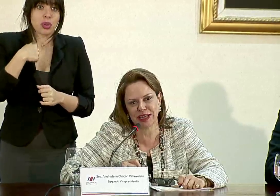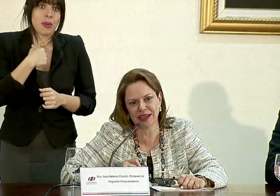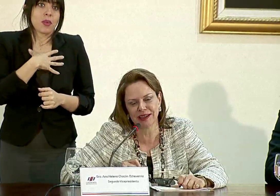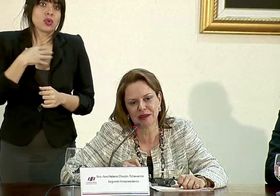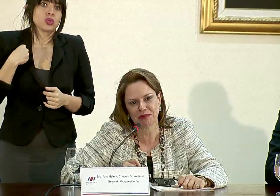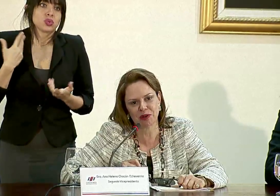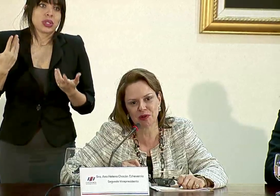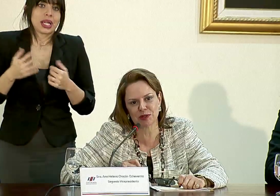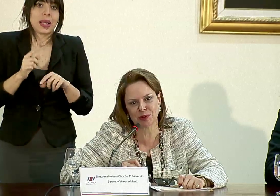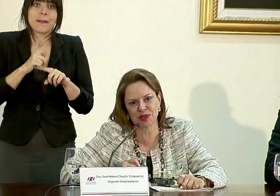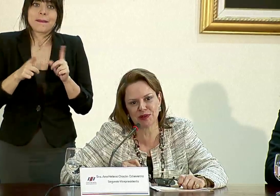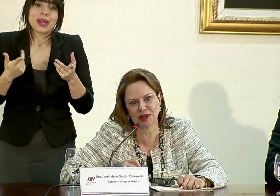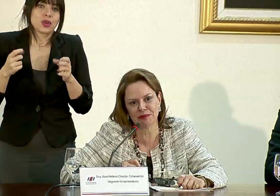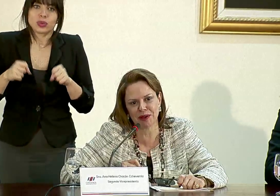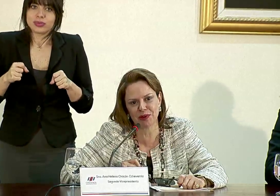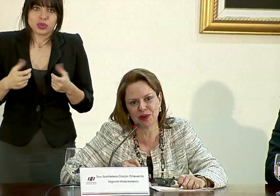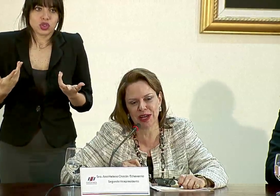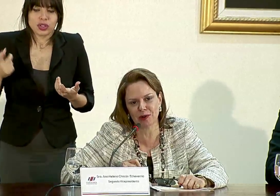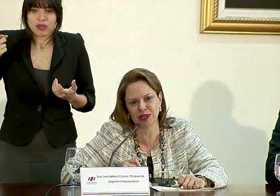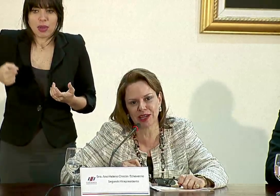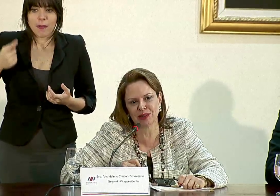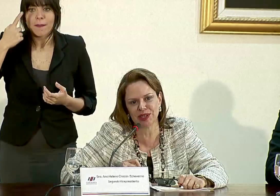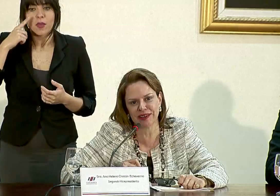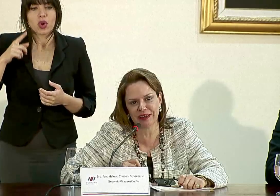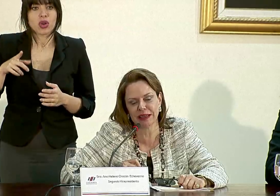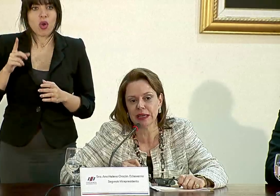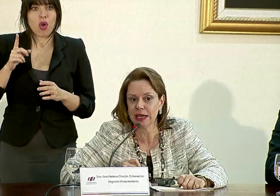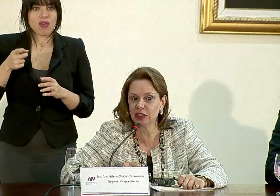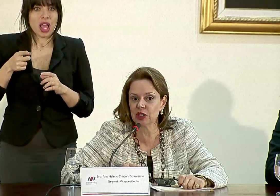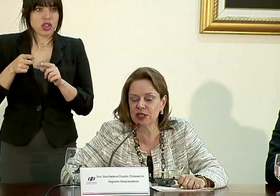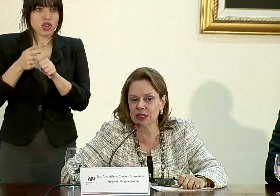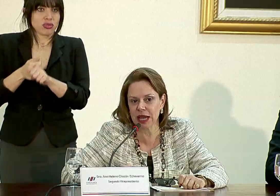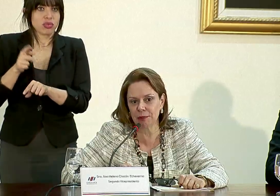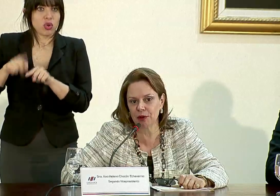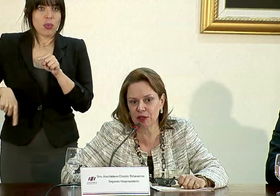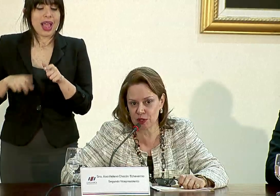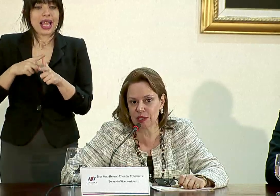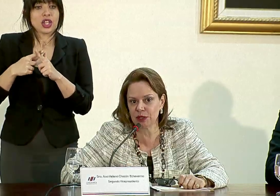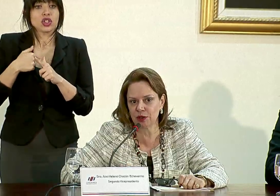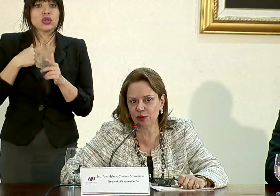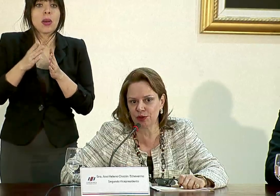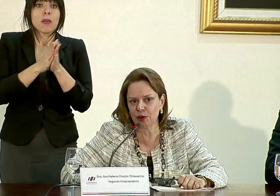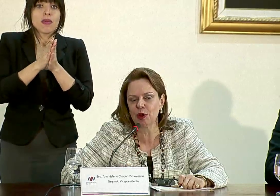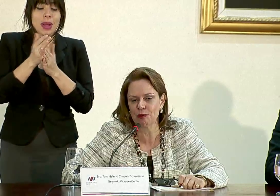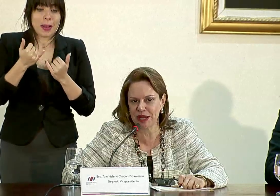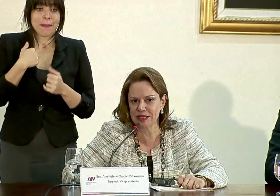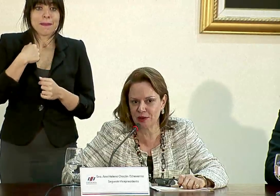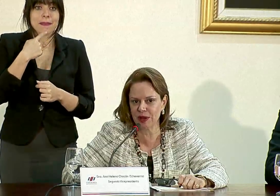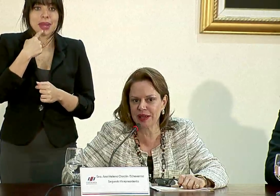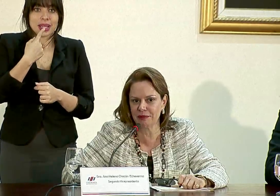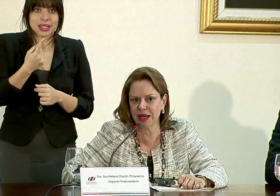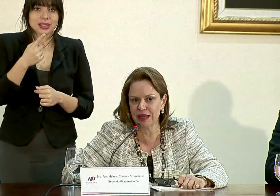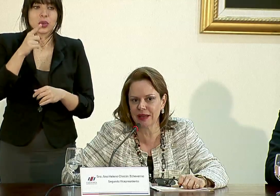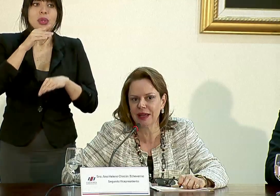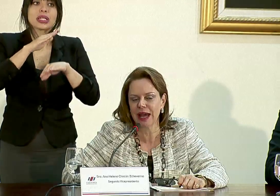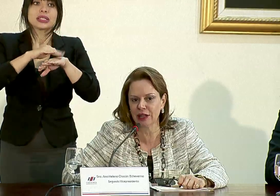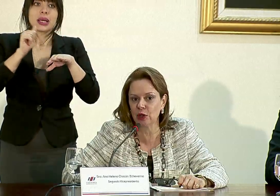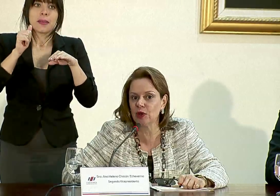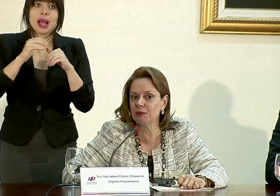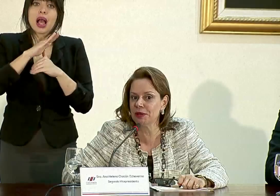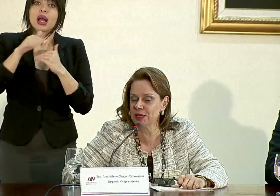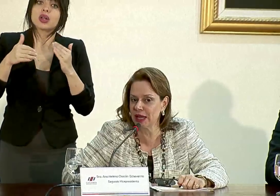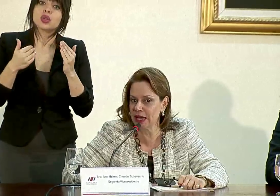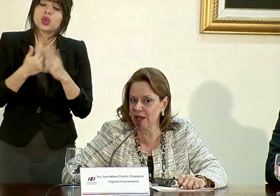nos gustaría pero no es posible bajo la obligatoriedad entonces aprovecho este micrófono para hacer una llamada